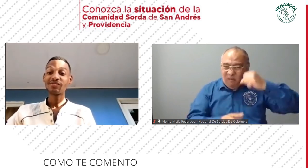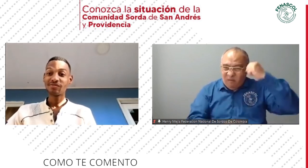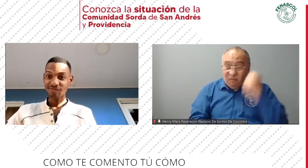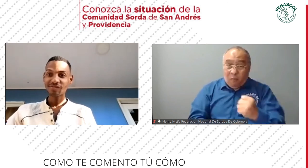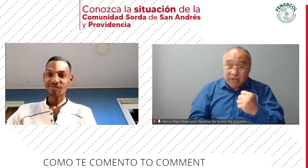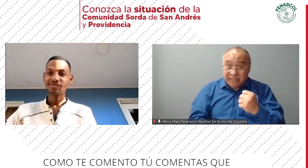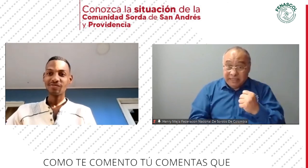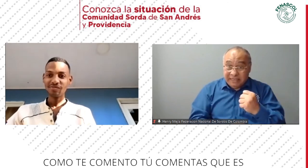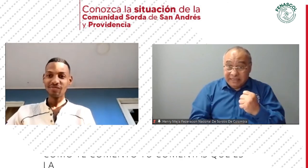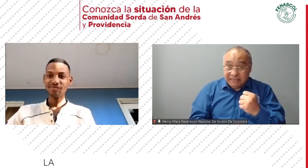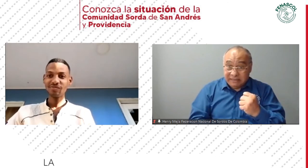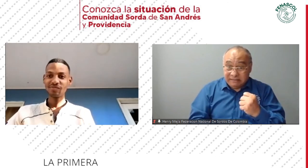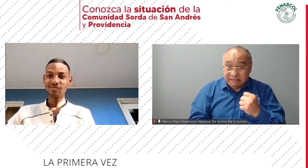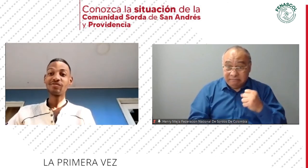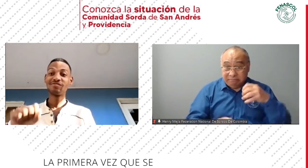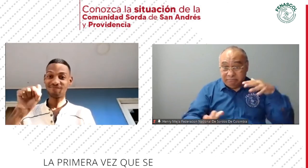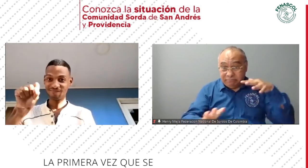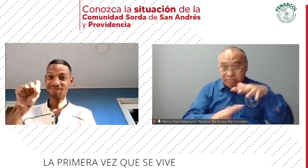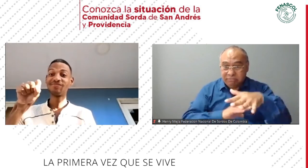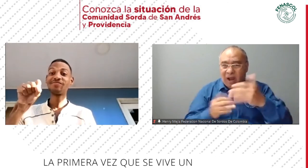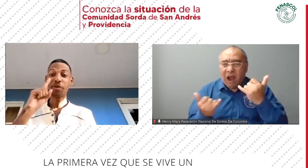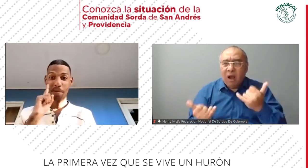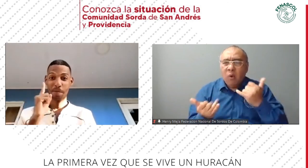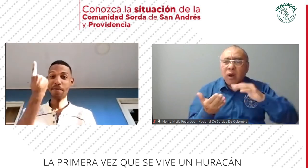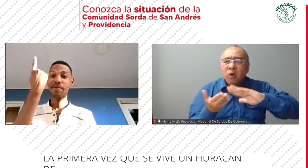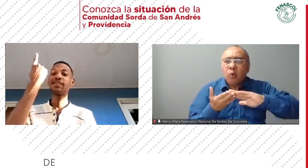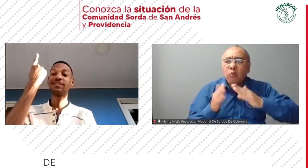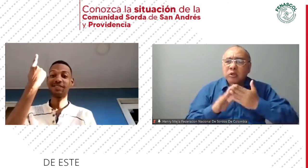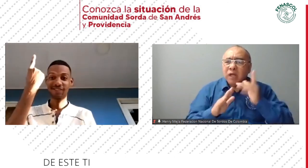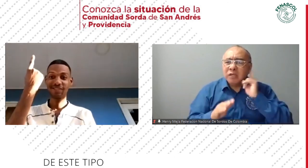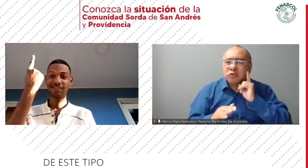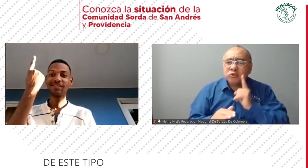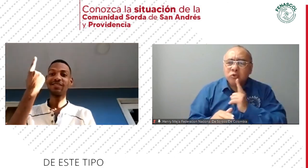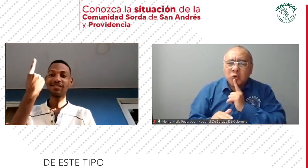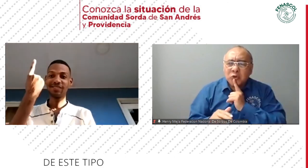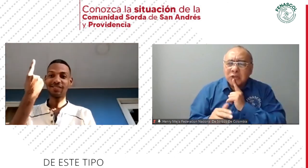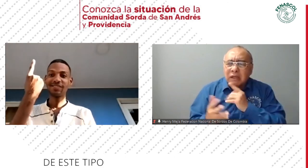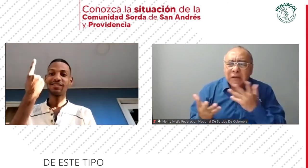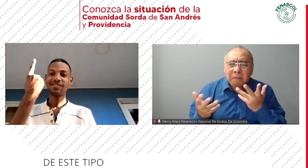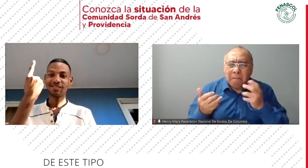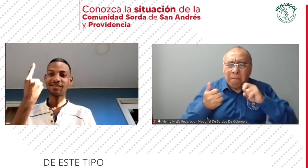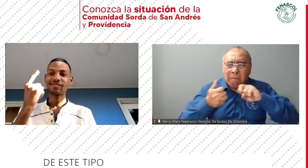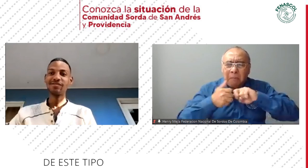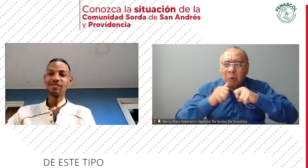tú comentas que es la primera vez que se vive un huracán de este tipo